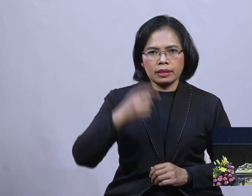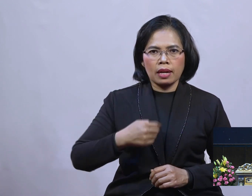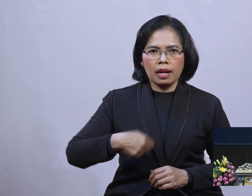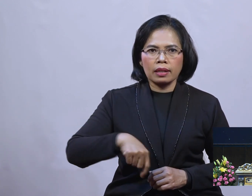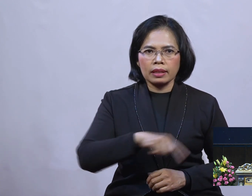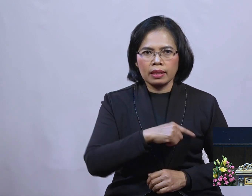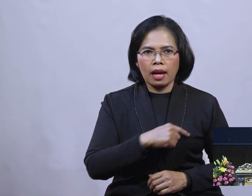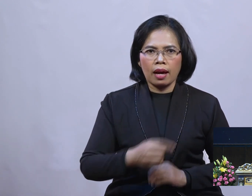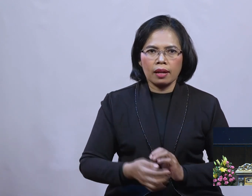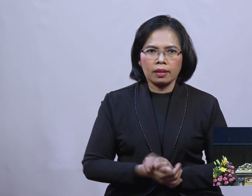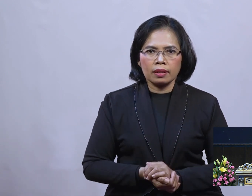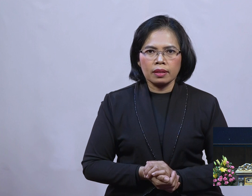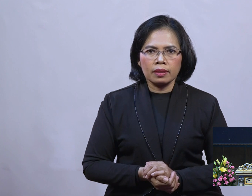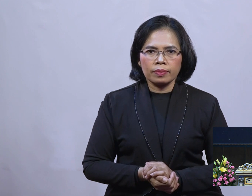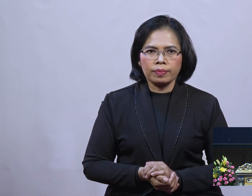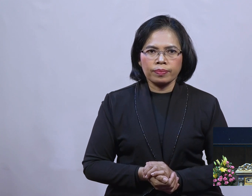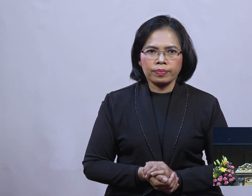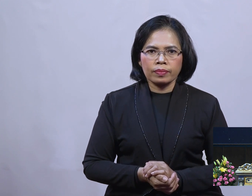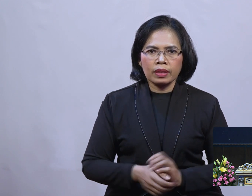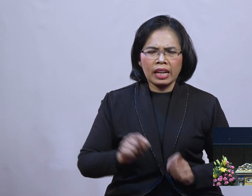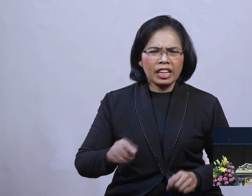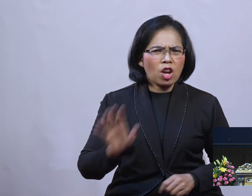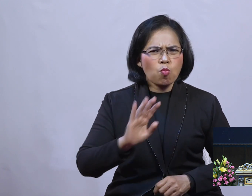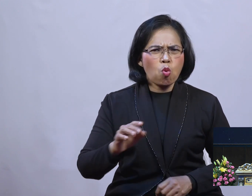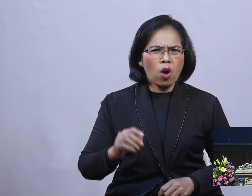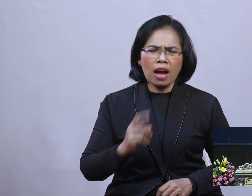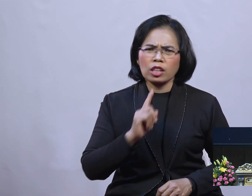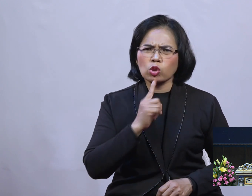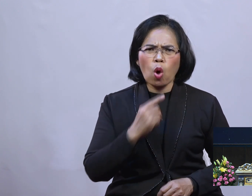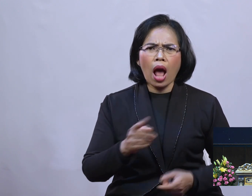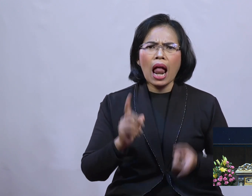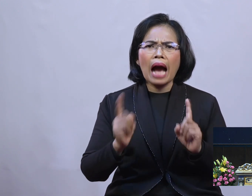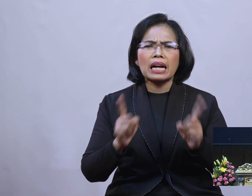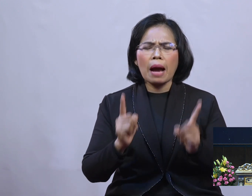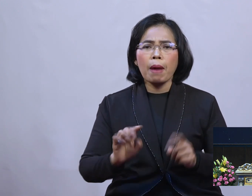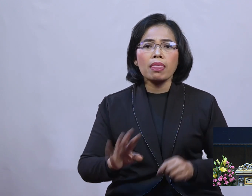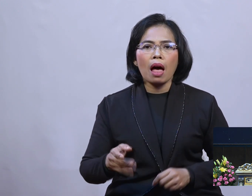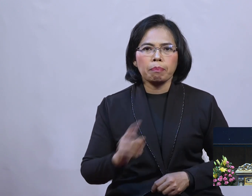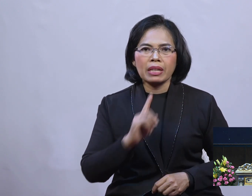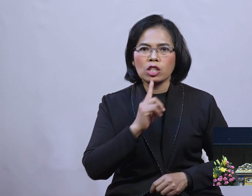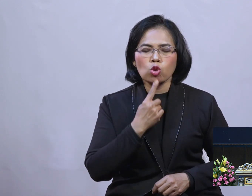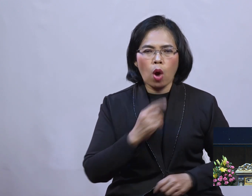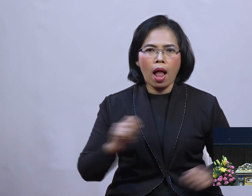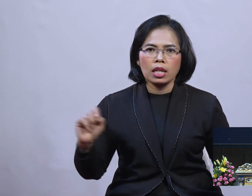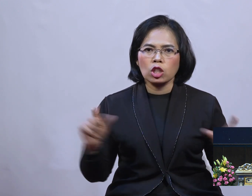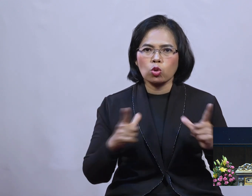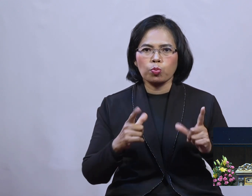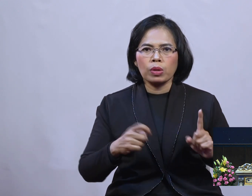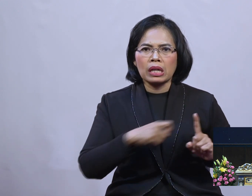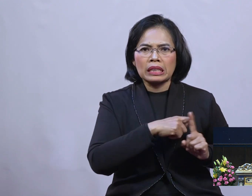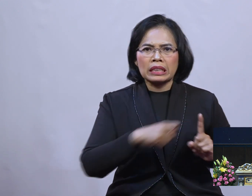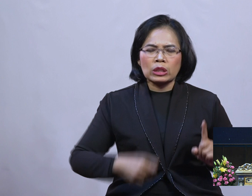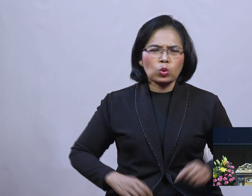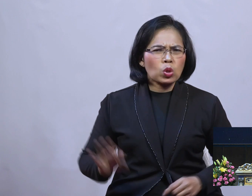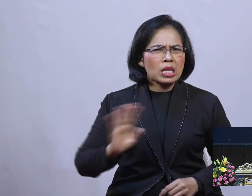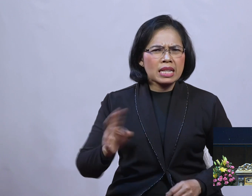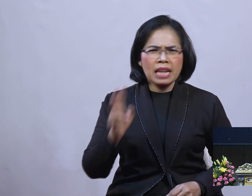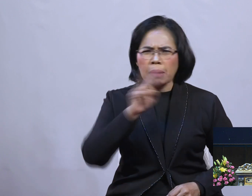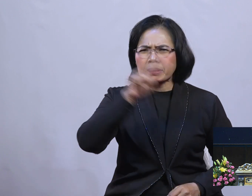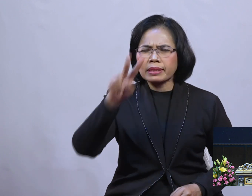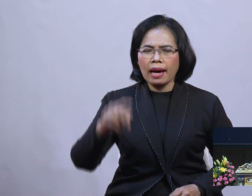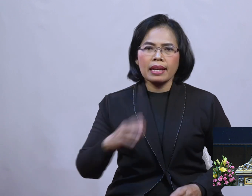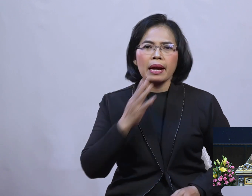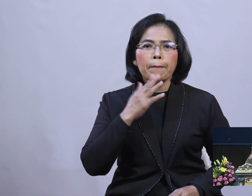Hai petis disebut live kita bukan soal agama tapi diesel hidup Hai Kristus tidak mencari kepentingan